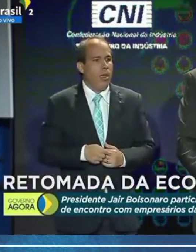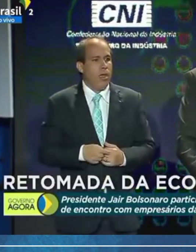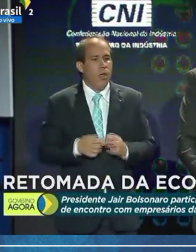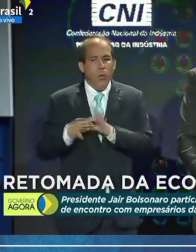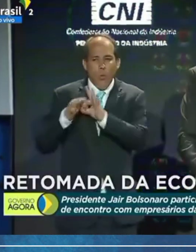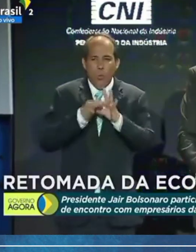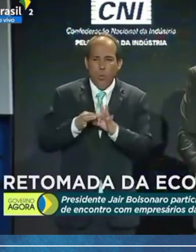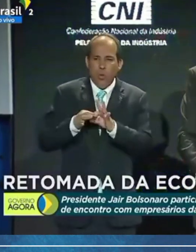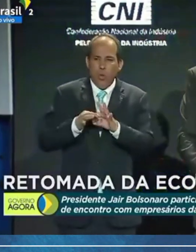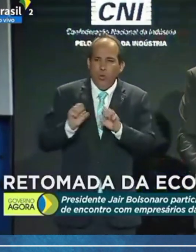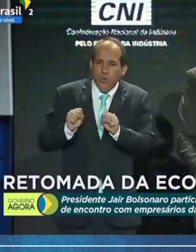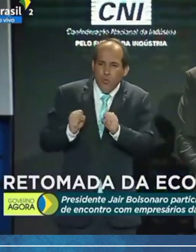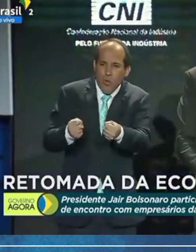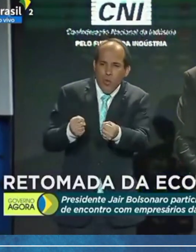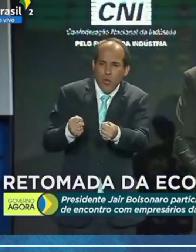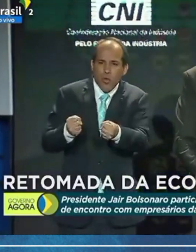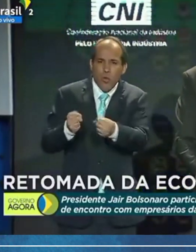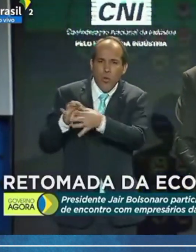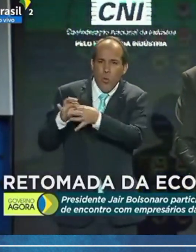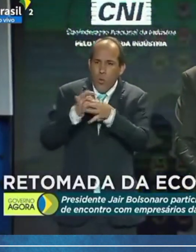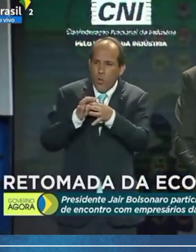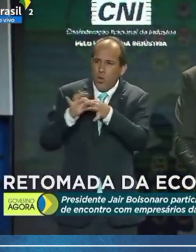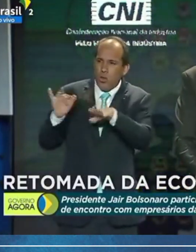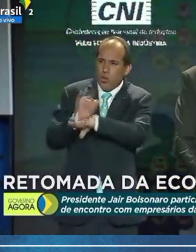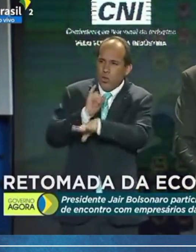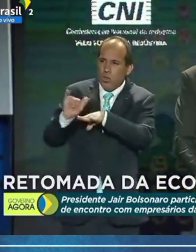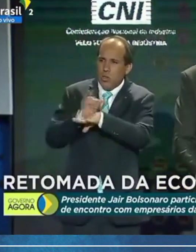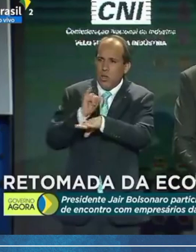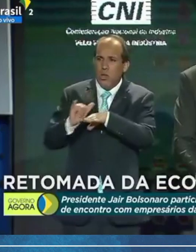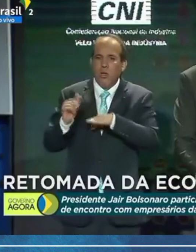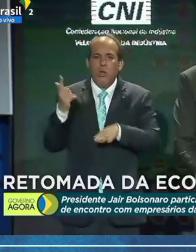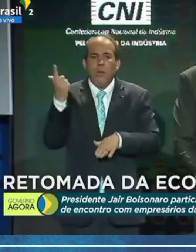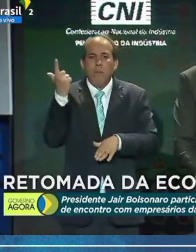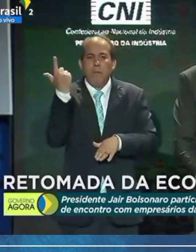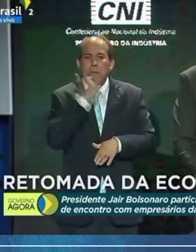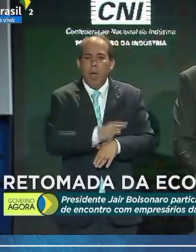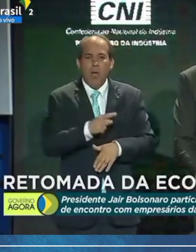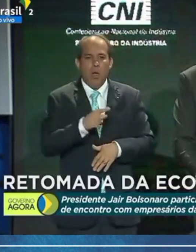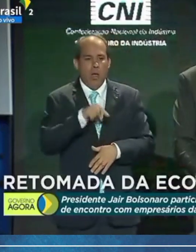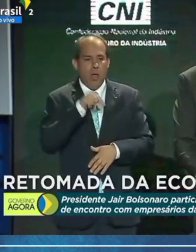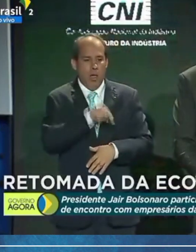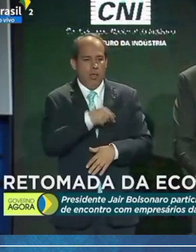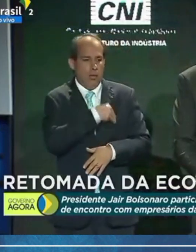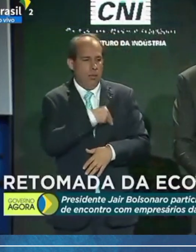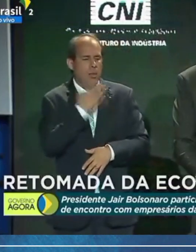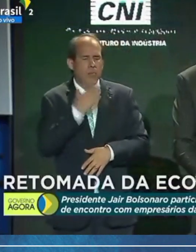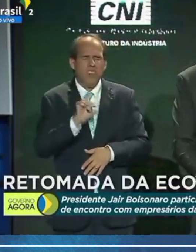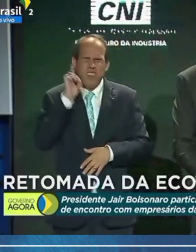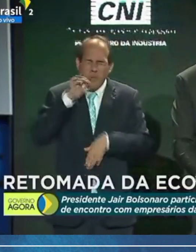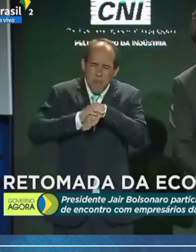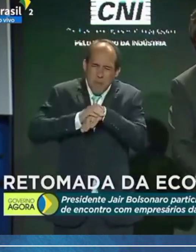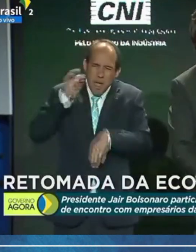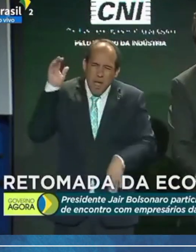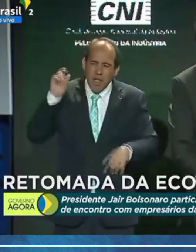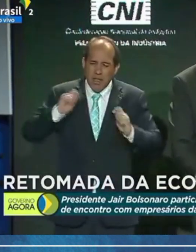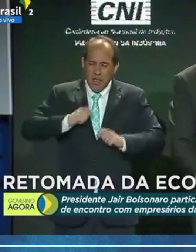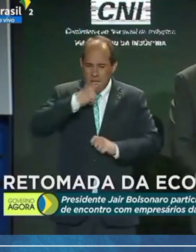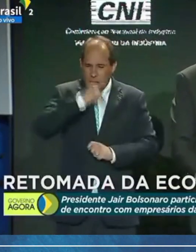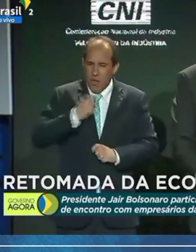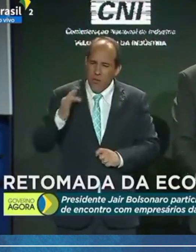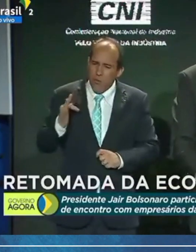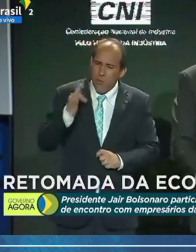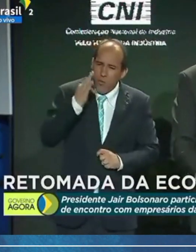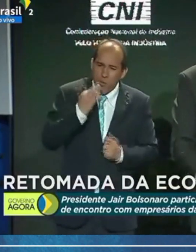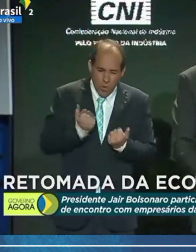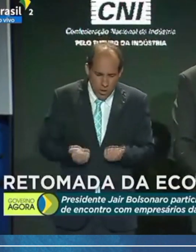a une forças une meios para cumprir essa missão o que eu mais peço a Deus é ter condições lá na